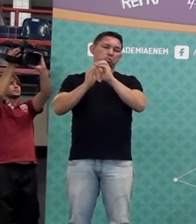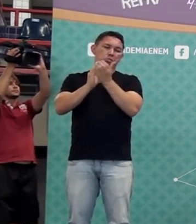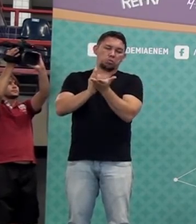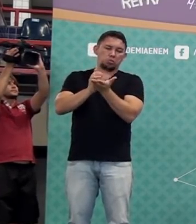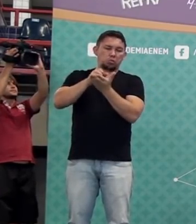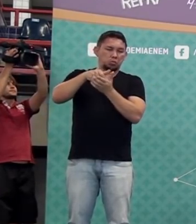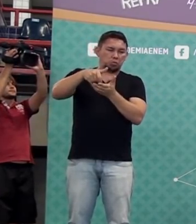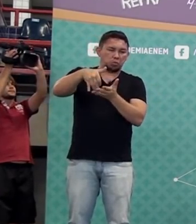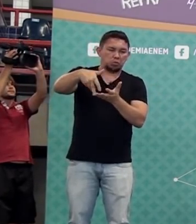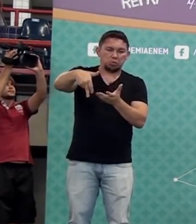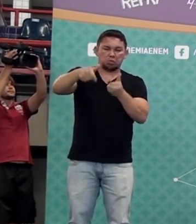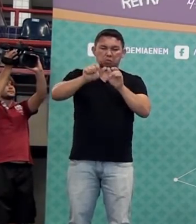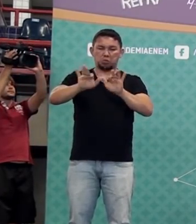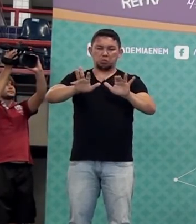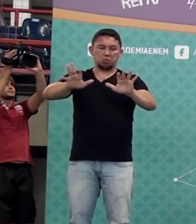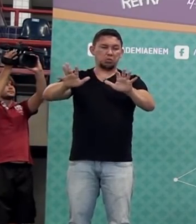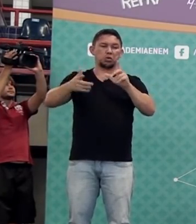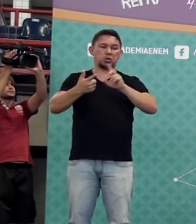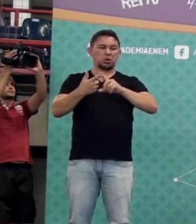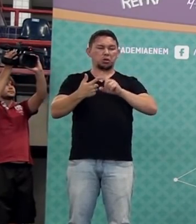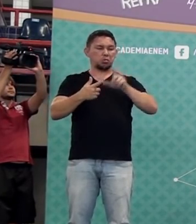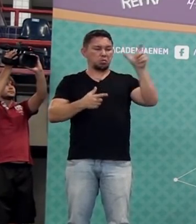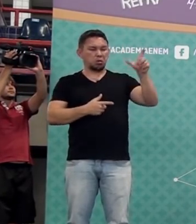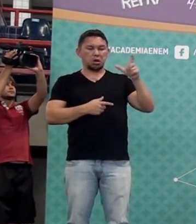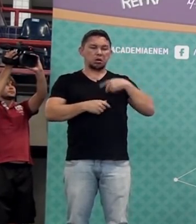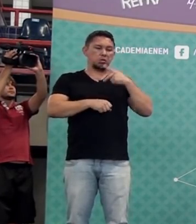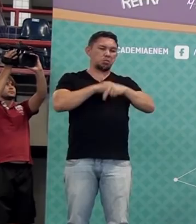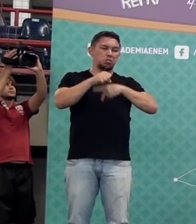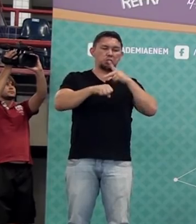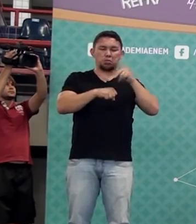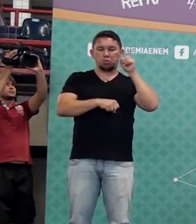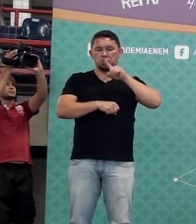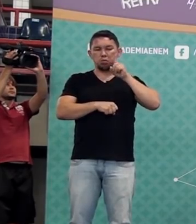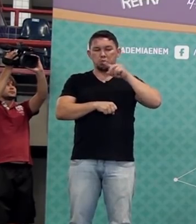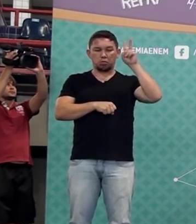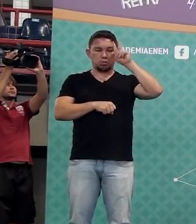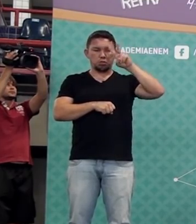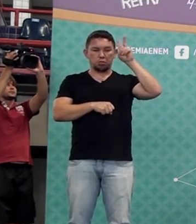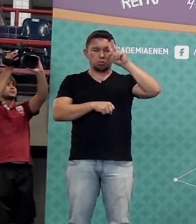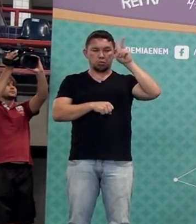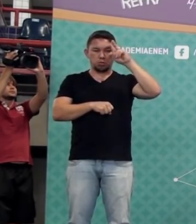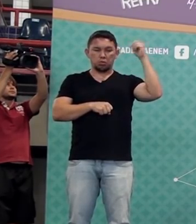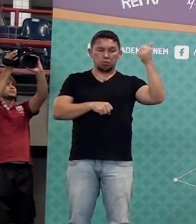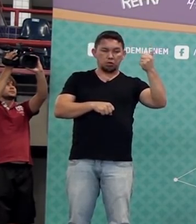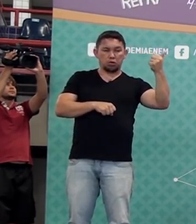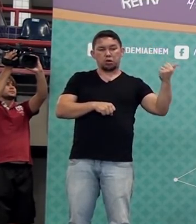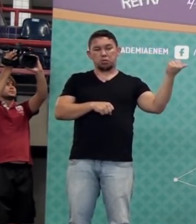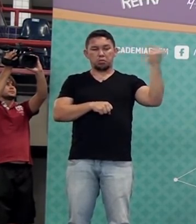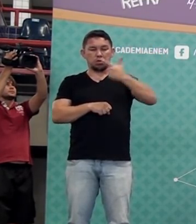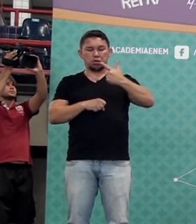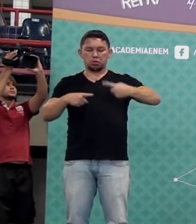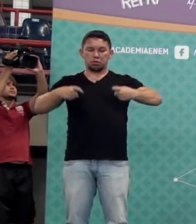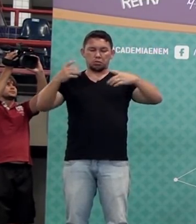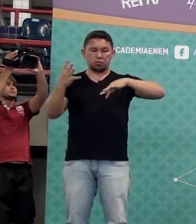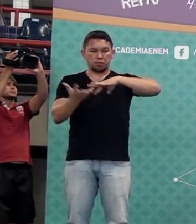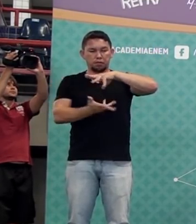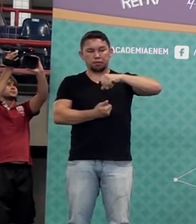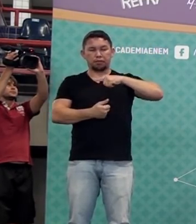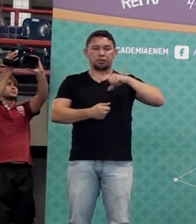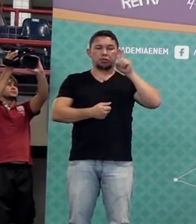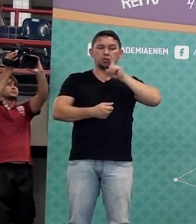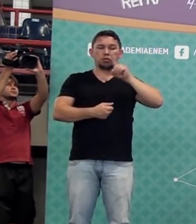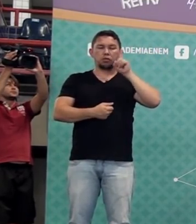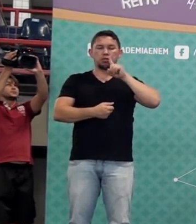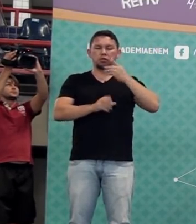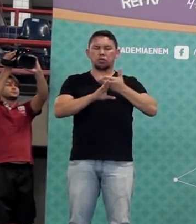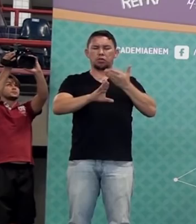do papel dos Estados Unidos e aquela coisa toda. Vocês devem lembrar que tanto na Primeira quanto na Segunda Guerra Mundial, os Estados Unidos só entraram na